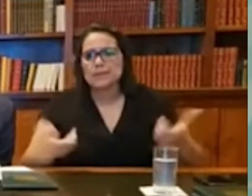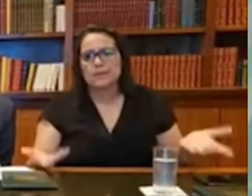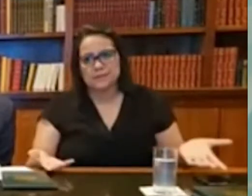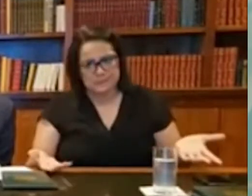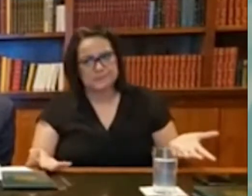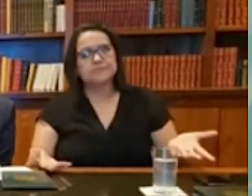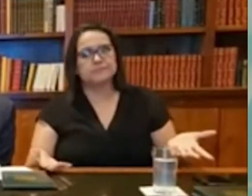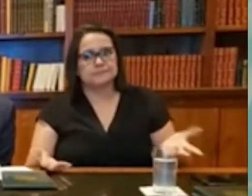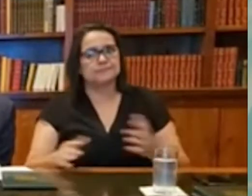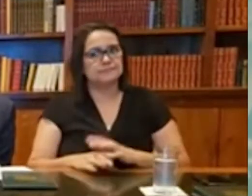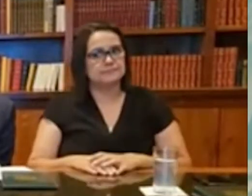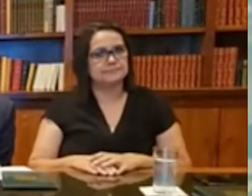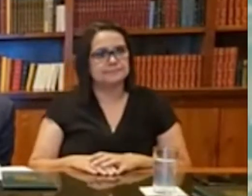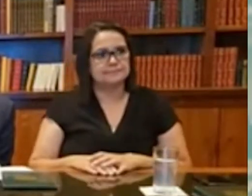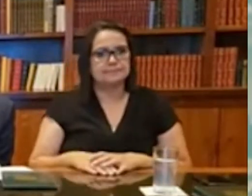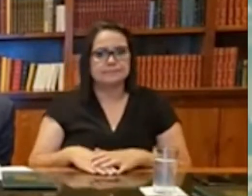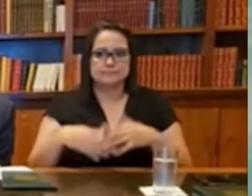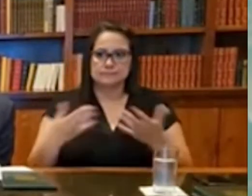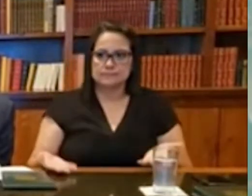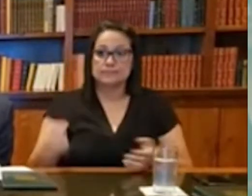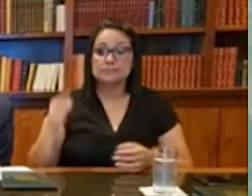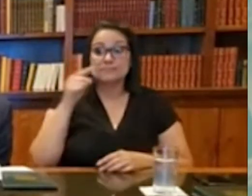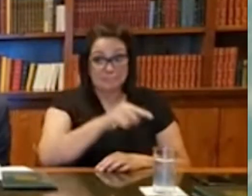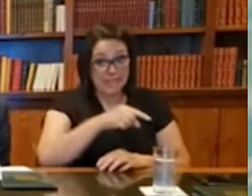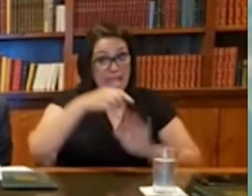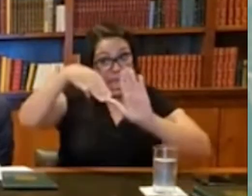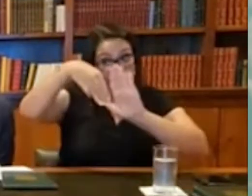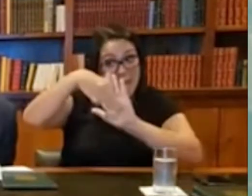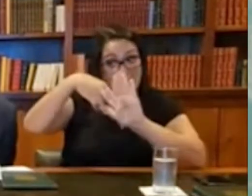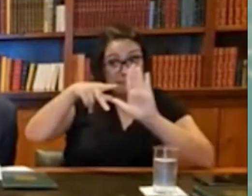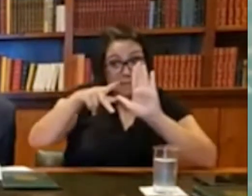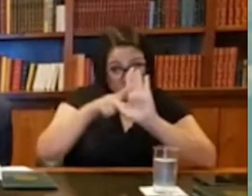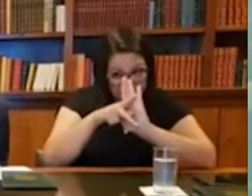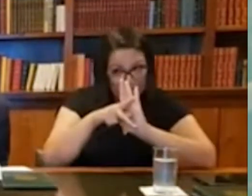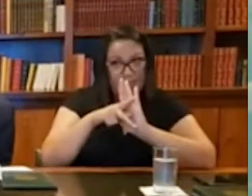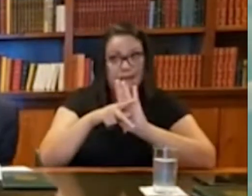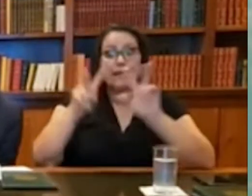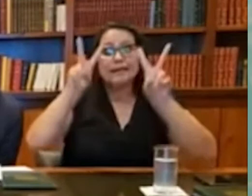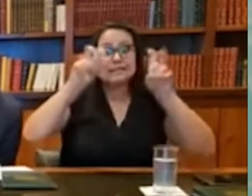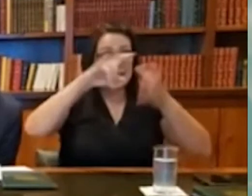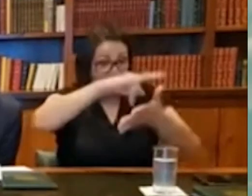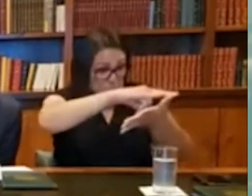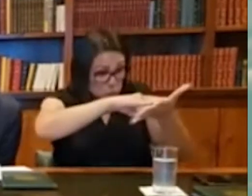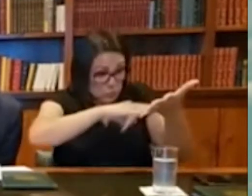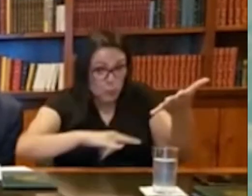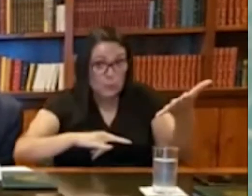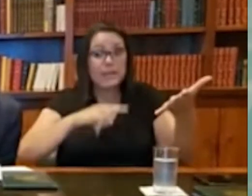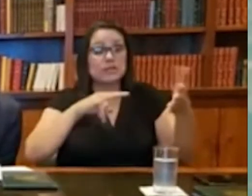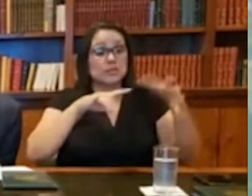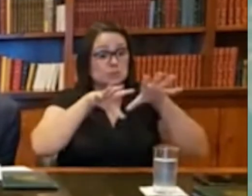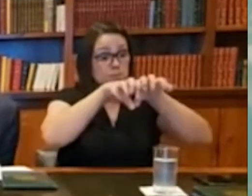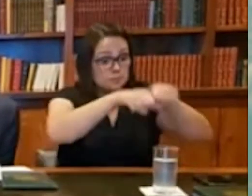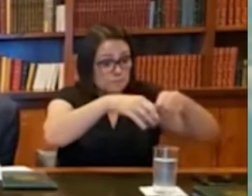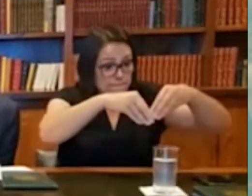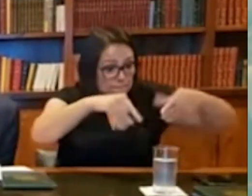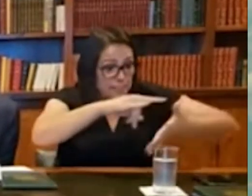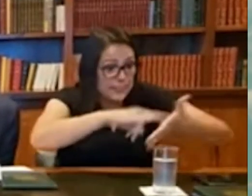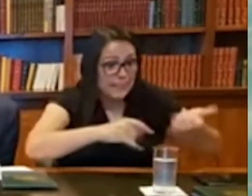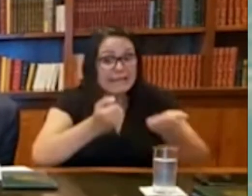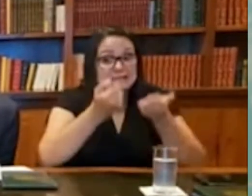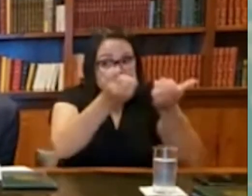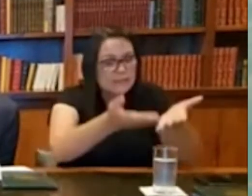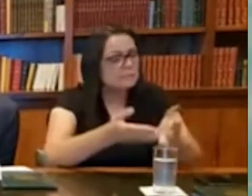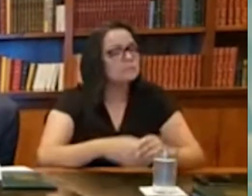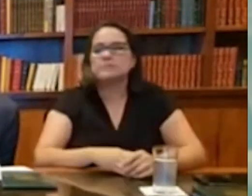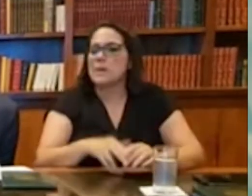fundiária, caducou na Câmara. A medida provisória, infelizmente, ela foi assassinada de uma forma cruel. Ela entrou em votação e